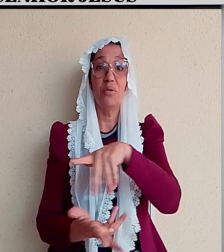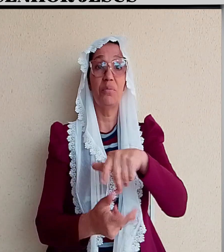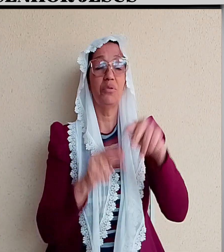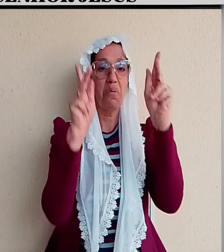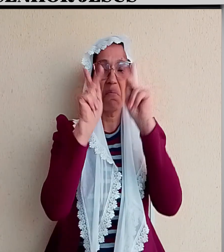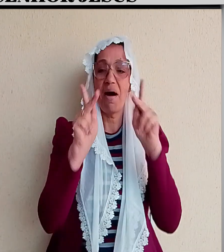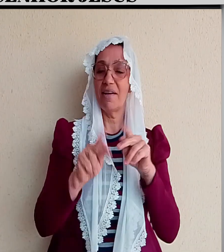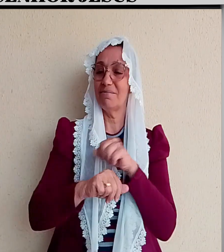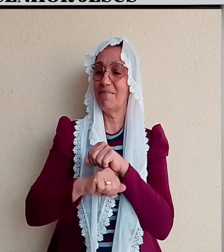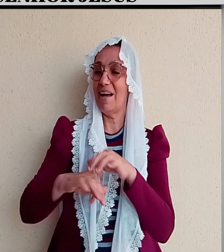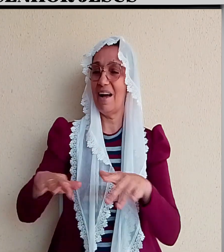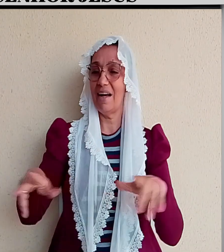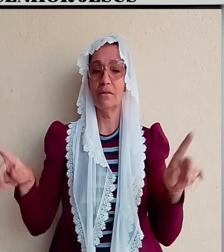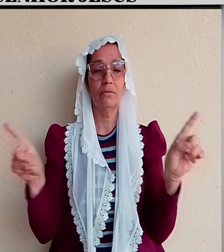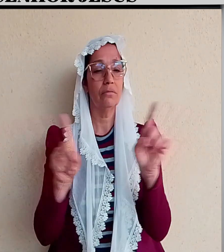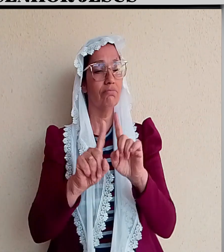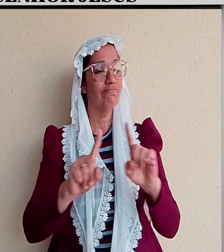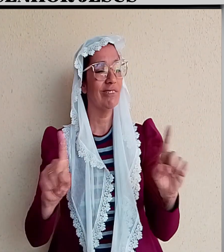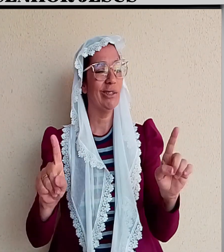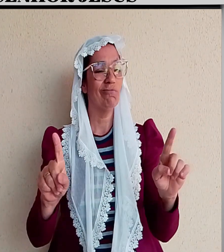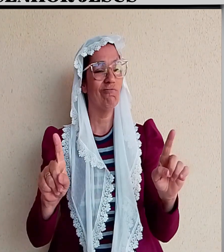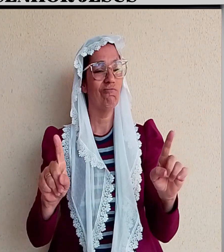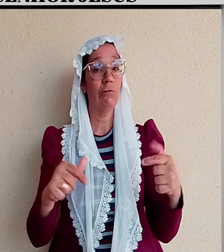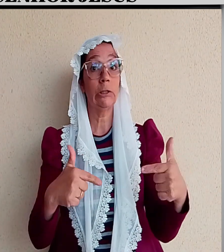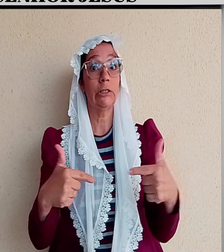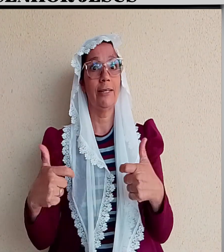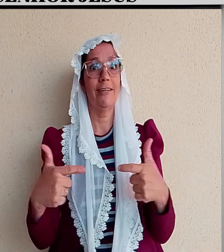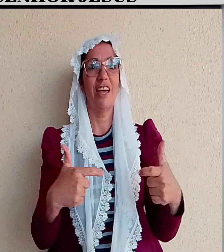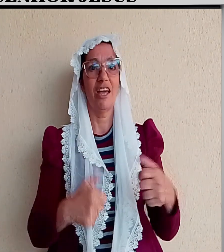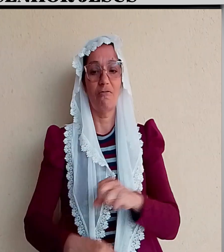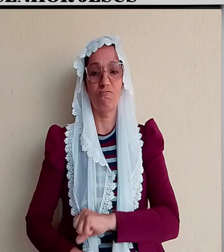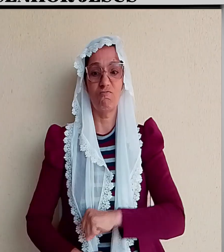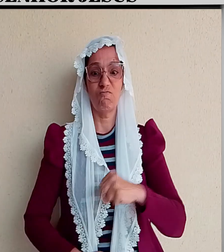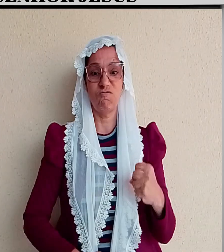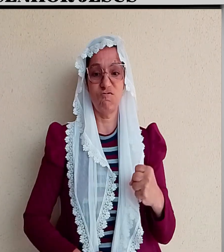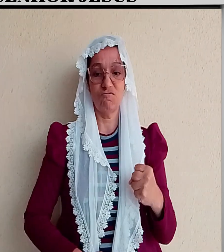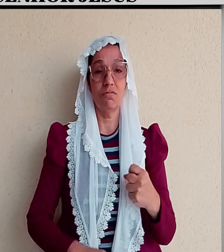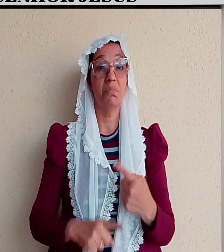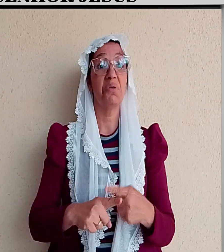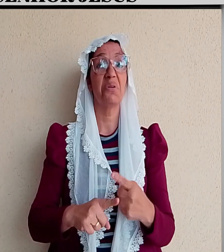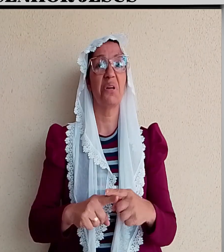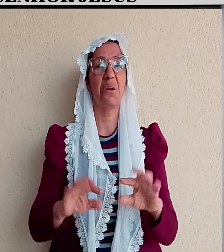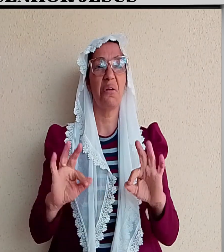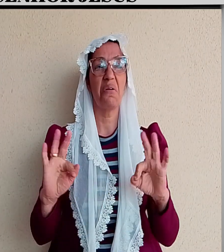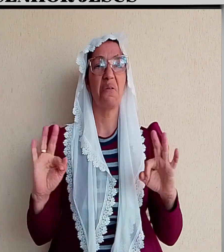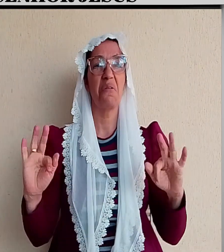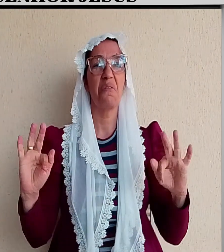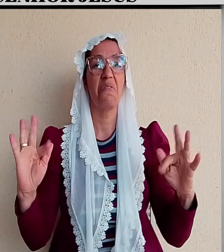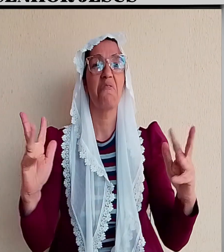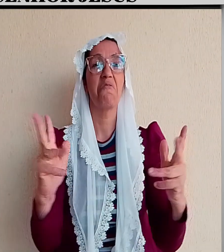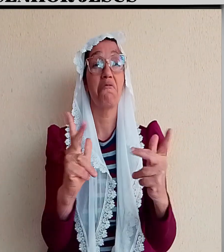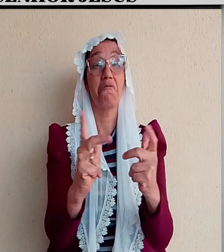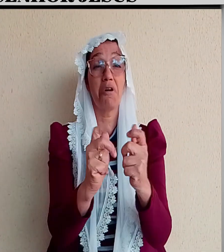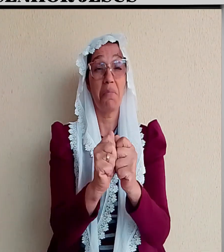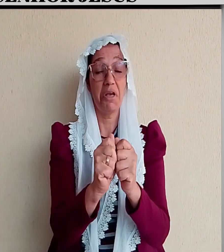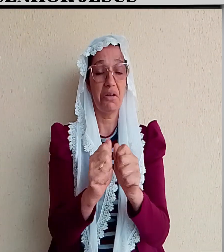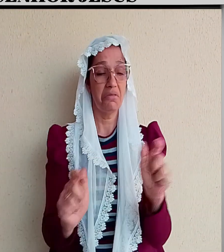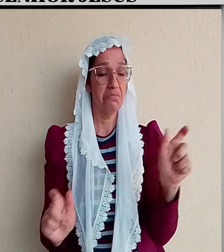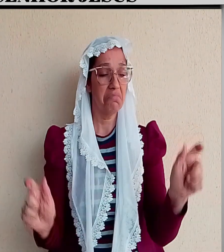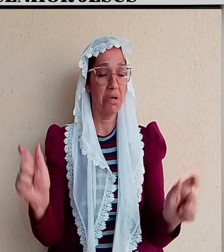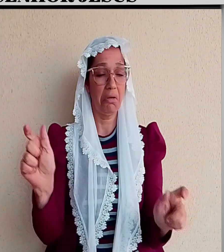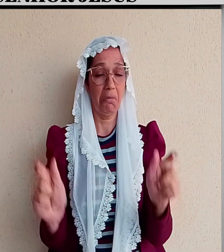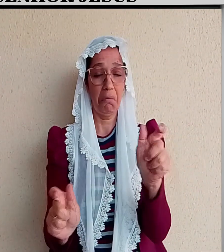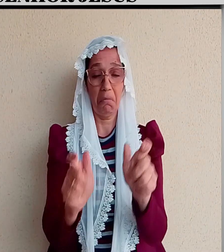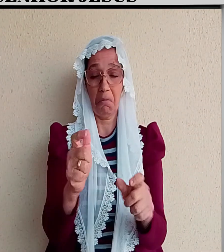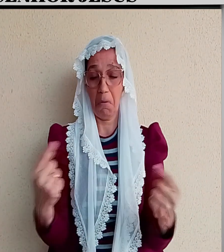vim trazer paz, mas espada, porque eu vim pôr em dissensão o homem contra seu pai, e a filha contra sua mãe, e a nora contra sua